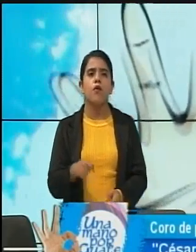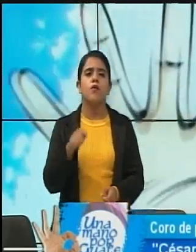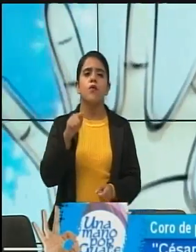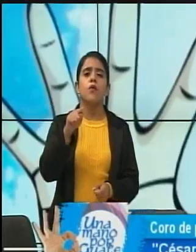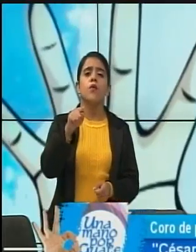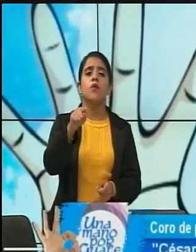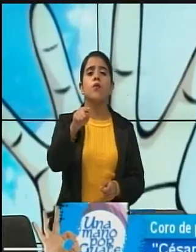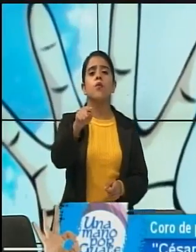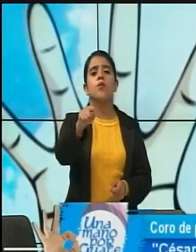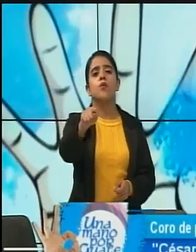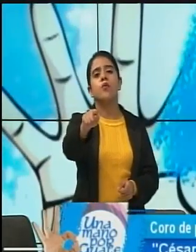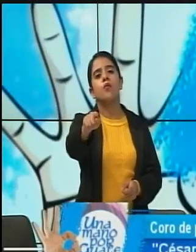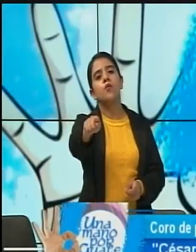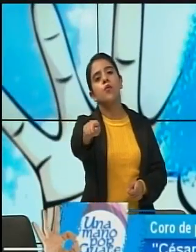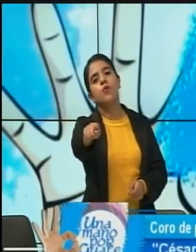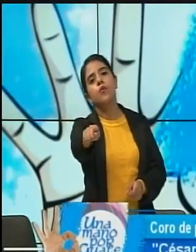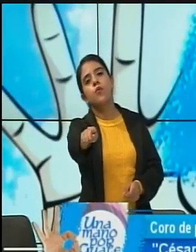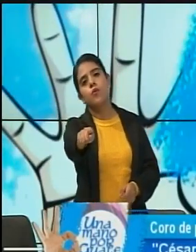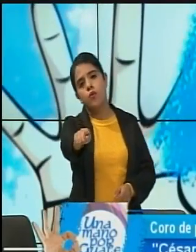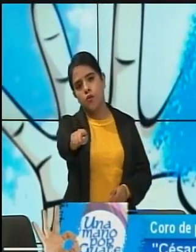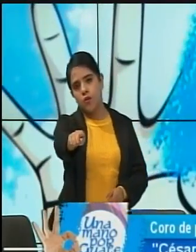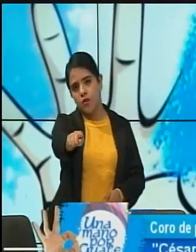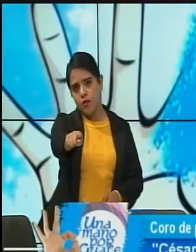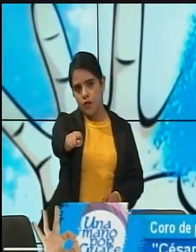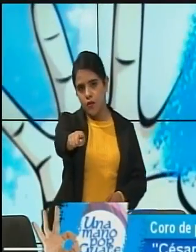Posible si tú